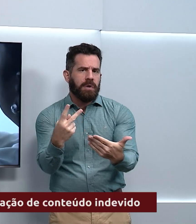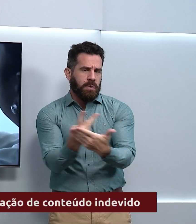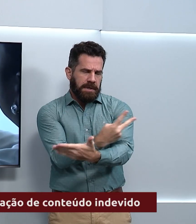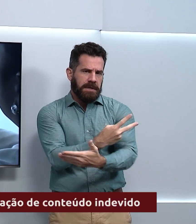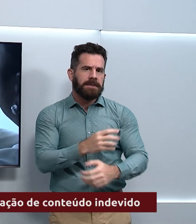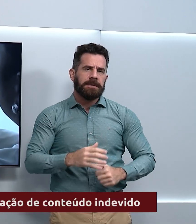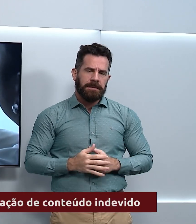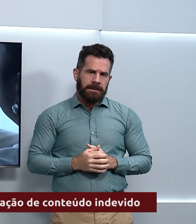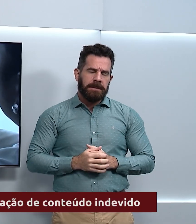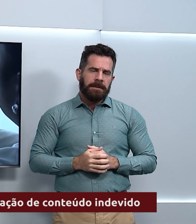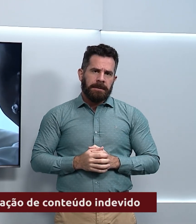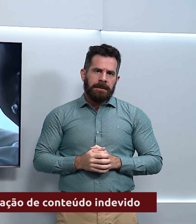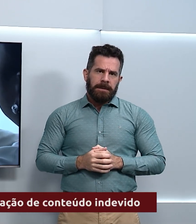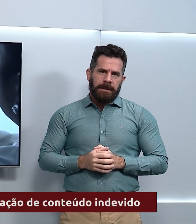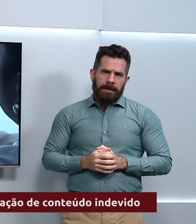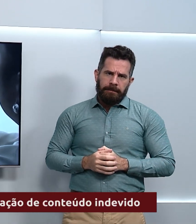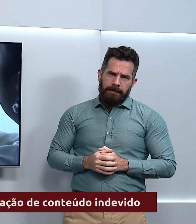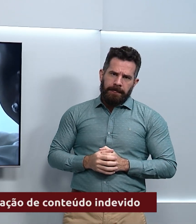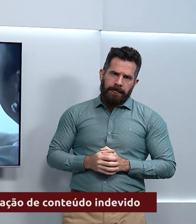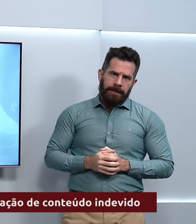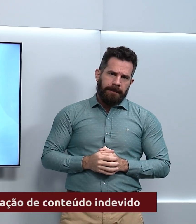consideradas.